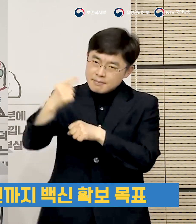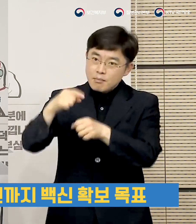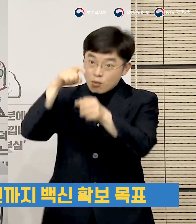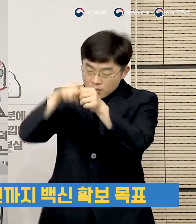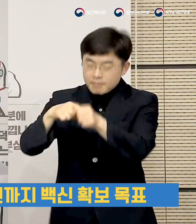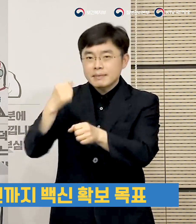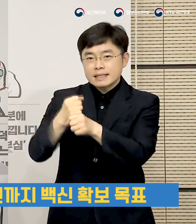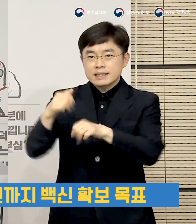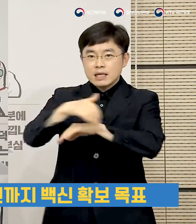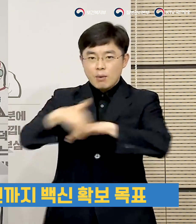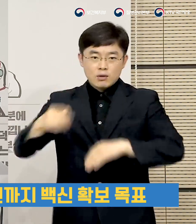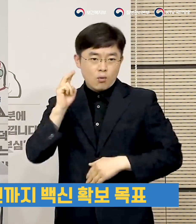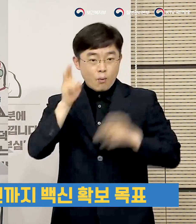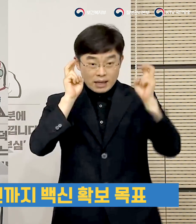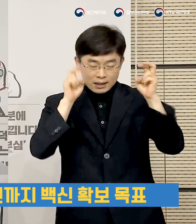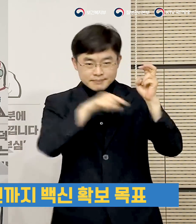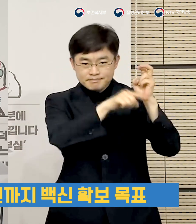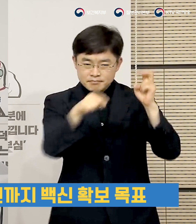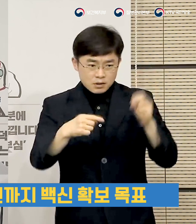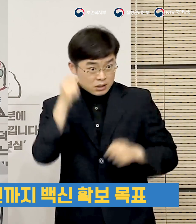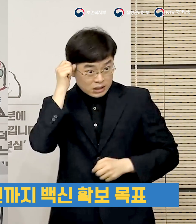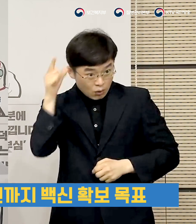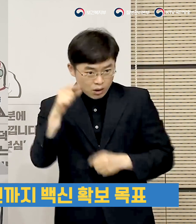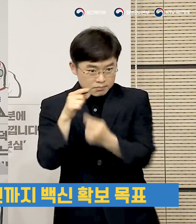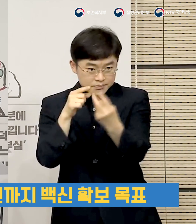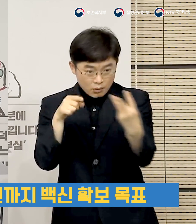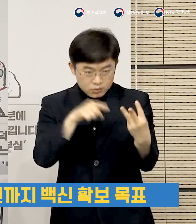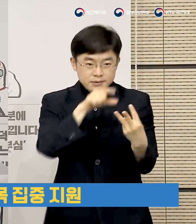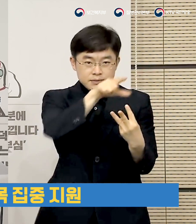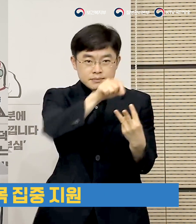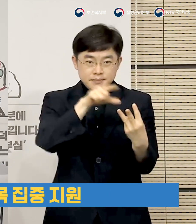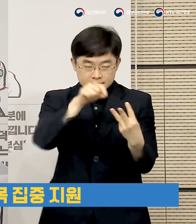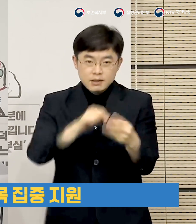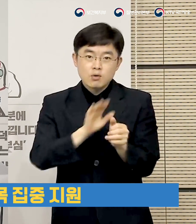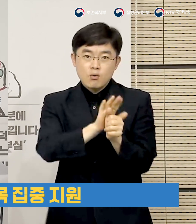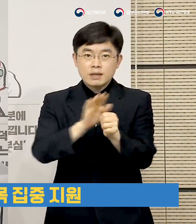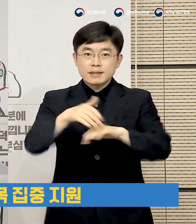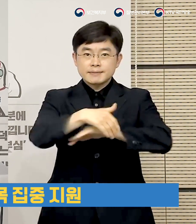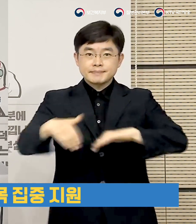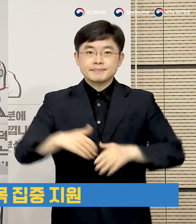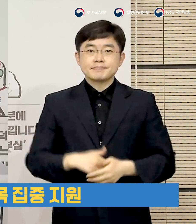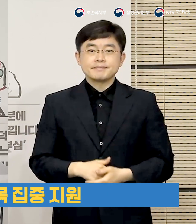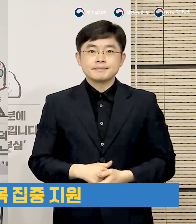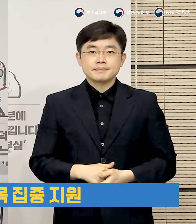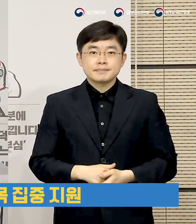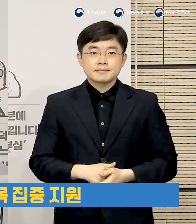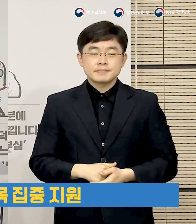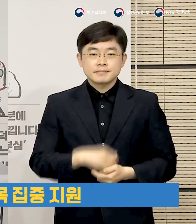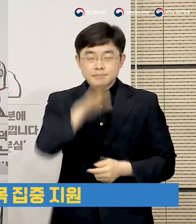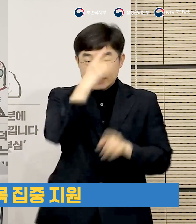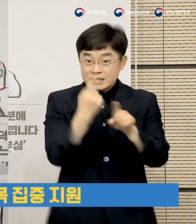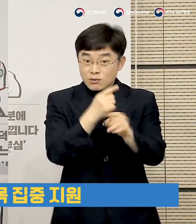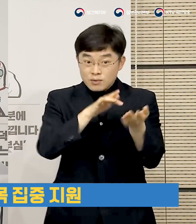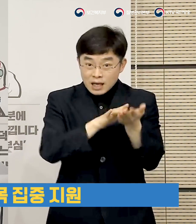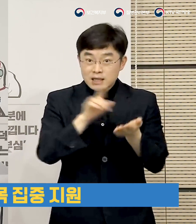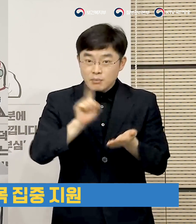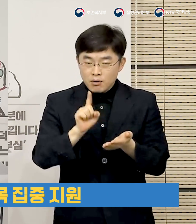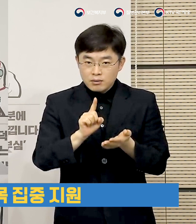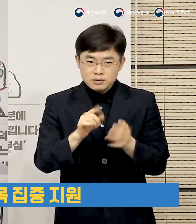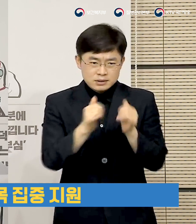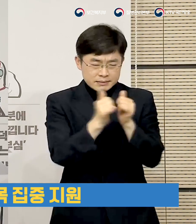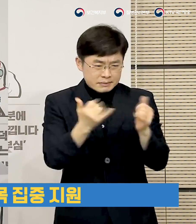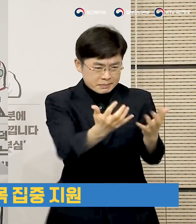기업을 전폭적으로 지원할 계획입니다. 치료제 분야에서는 현재 임상시험 단계에